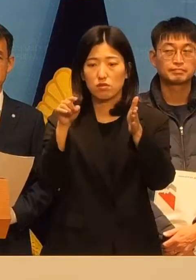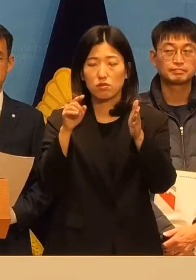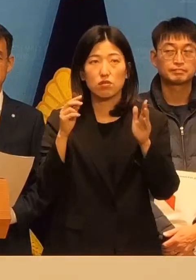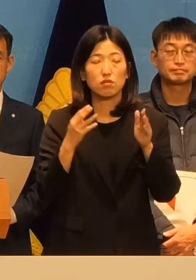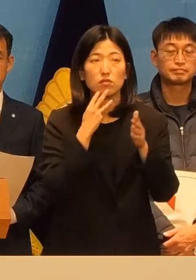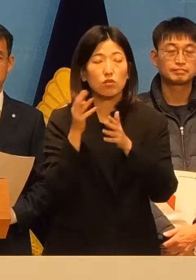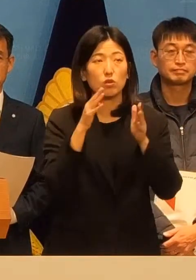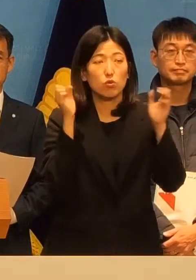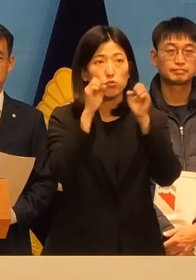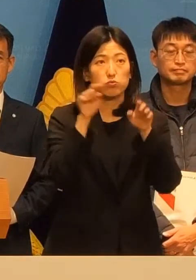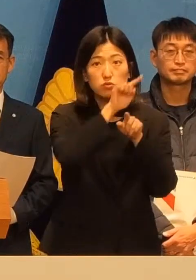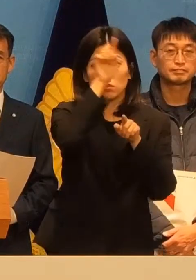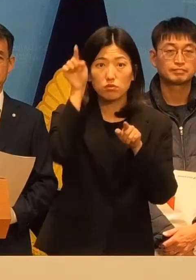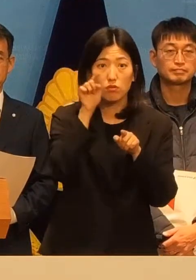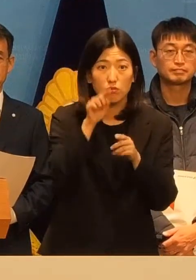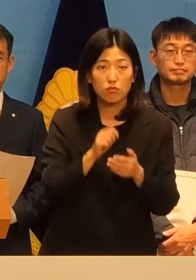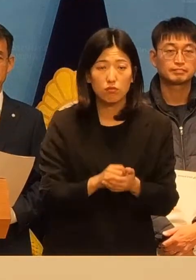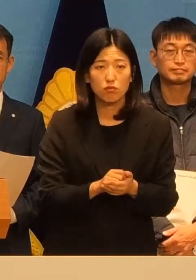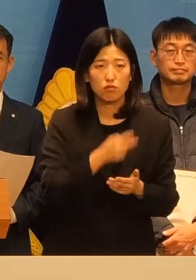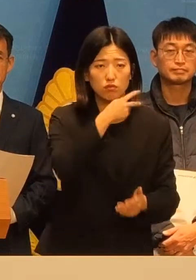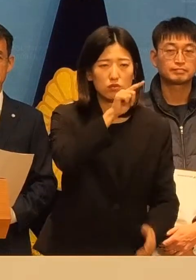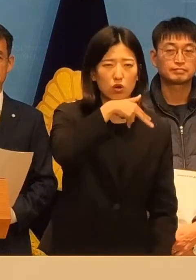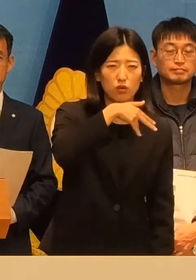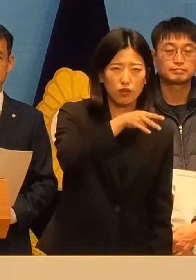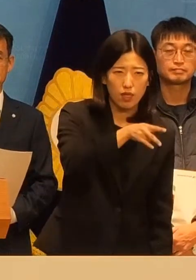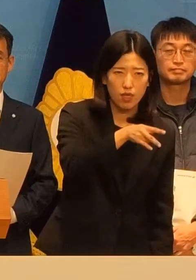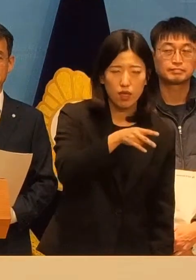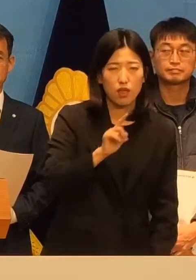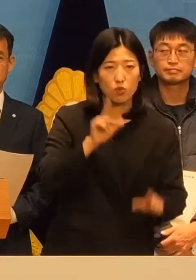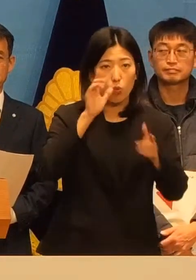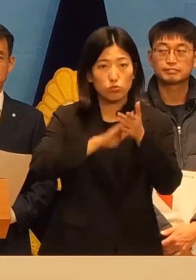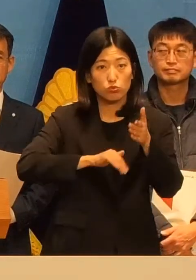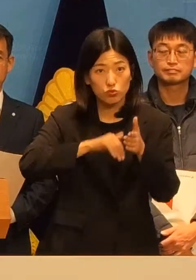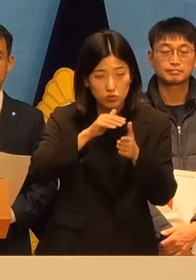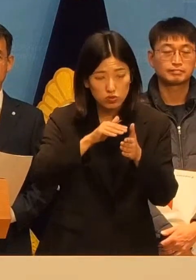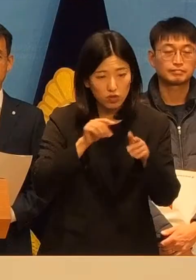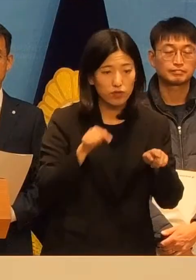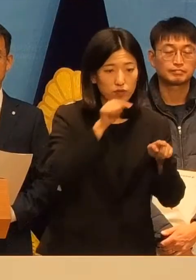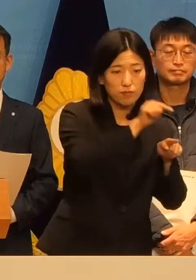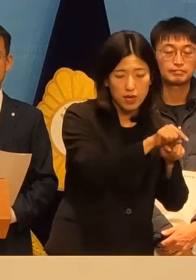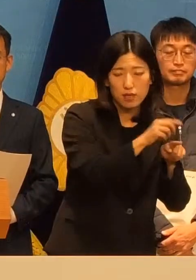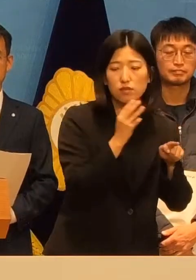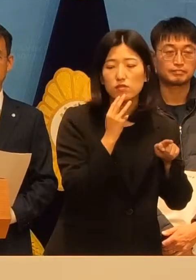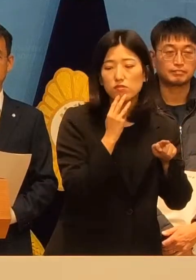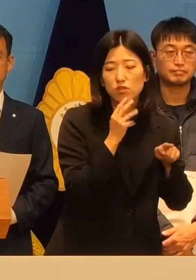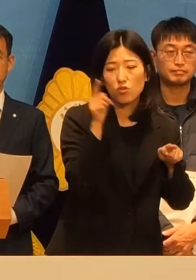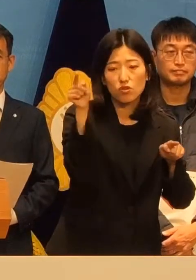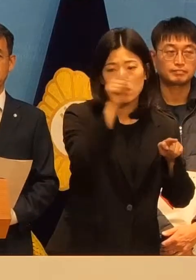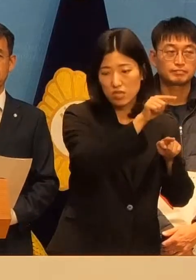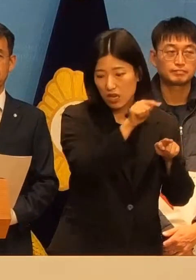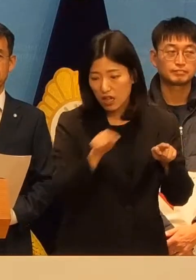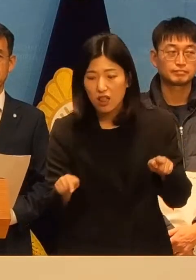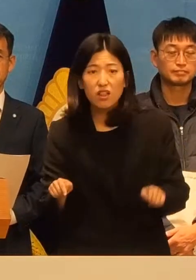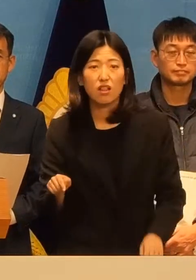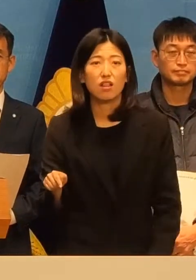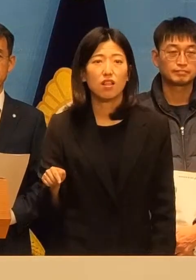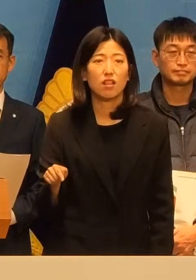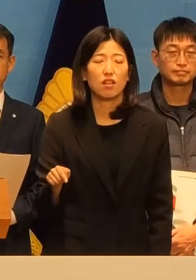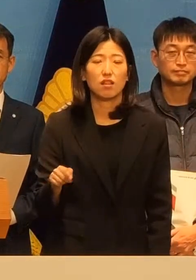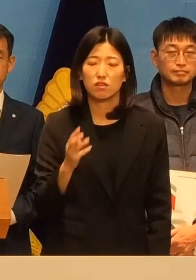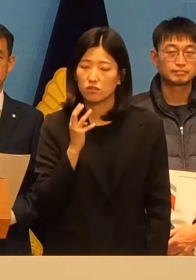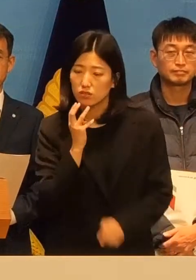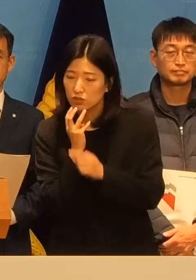북부 주민들은 덕계역, 지행역, 동두천역을 이용해 서울로 이동을 하기 위해서,